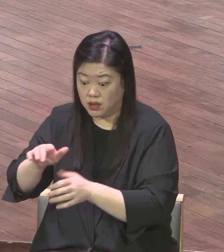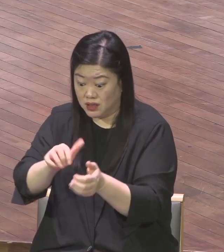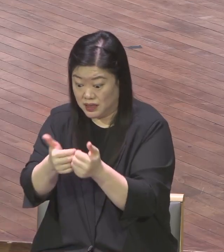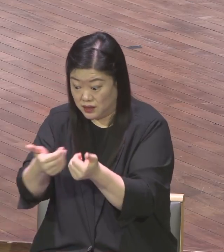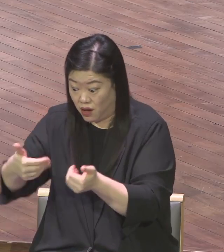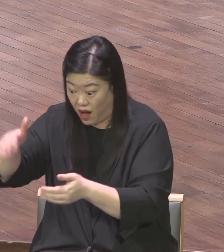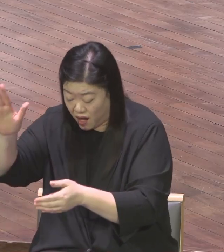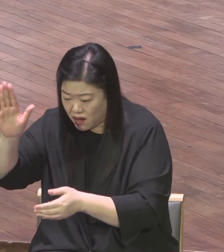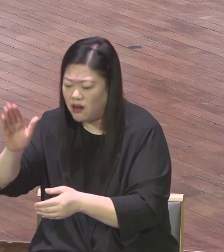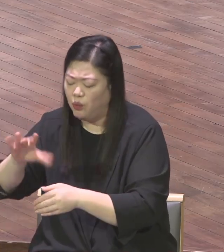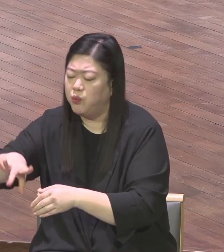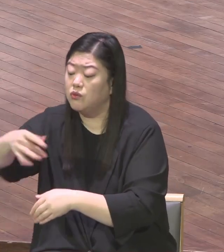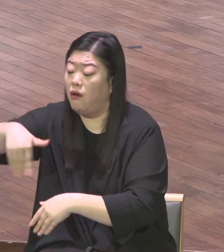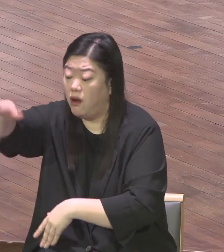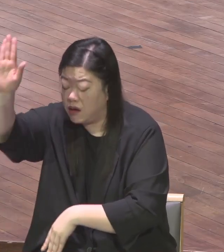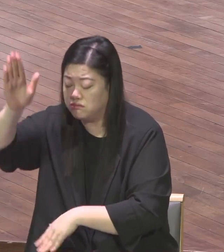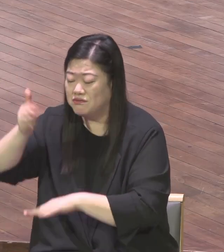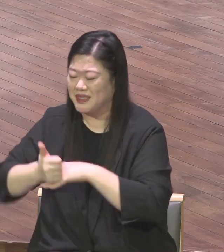오늘이 오늘.